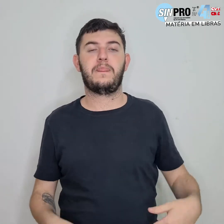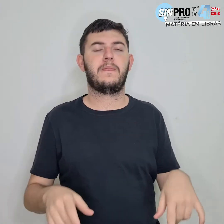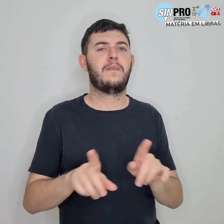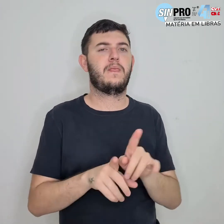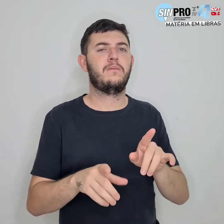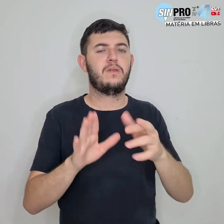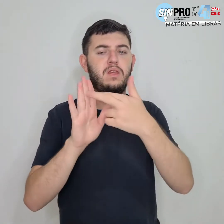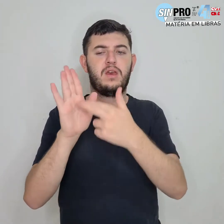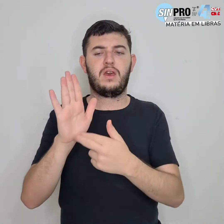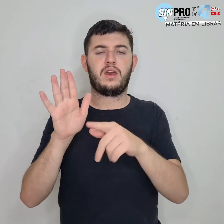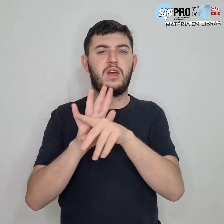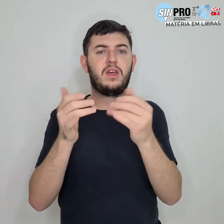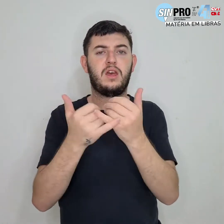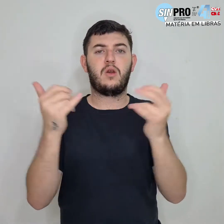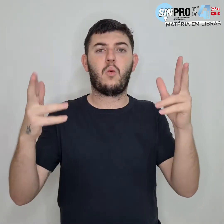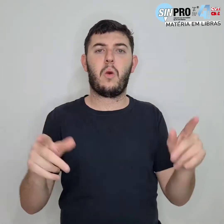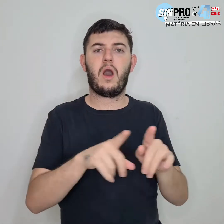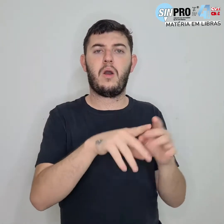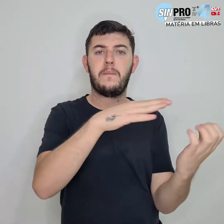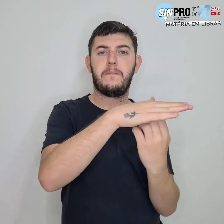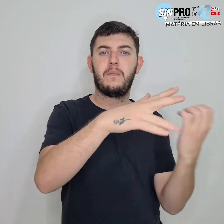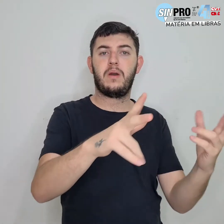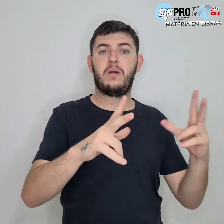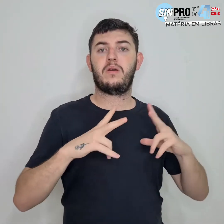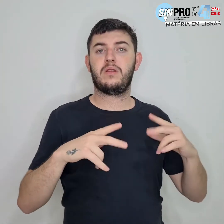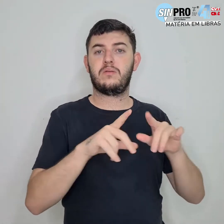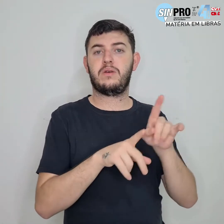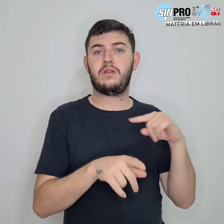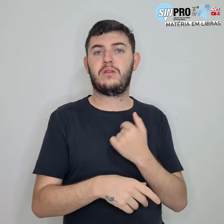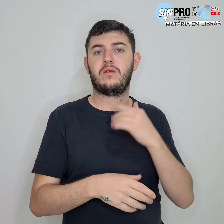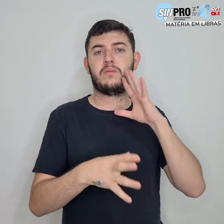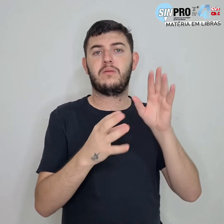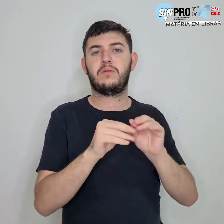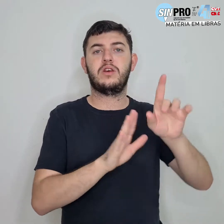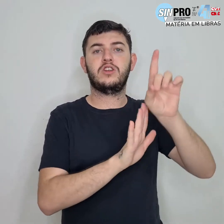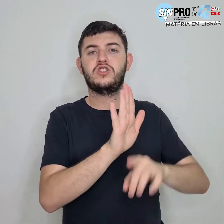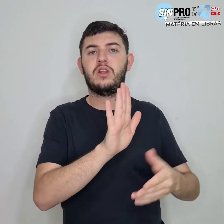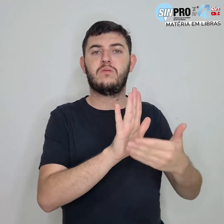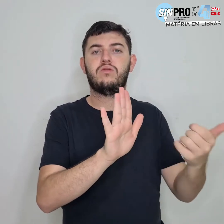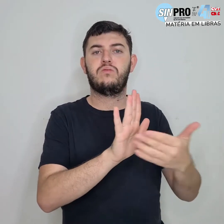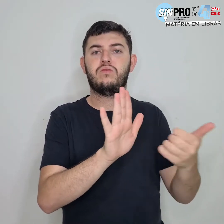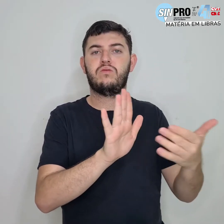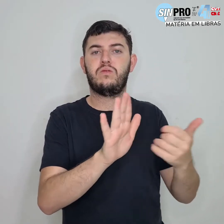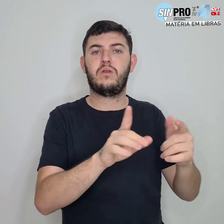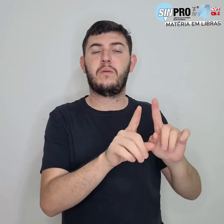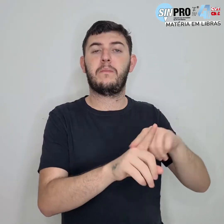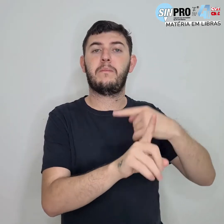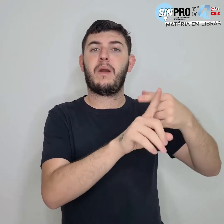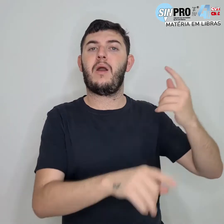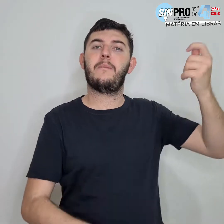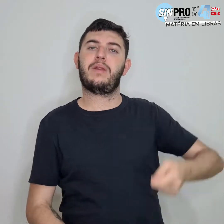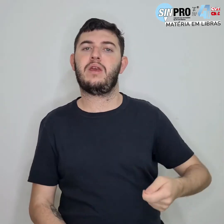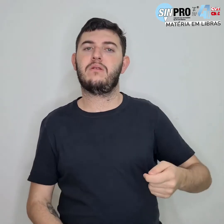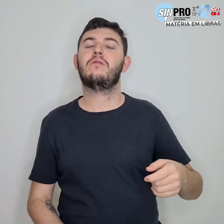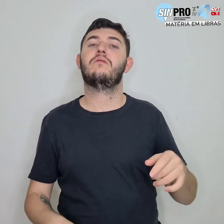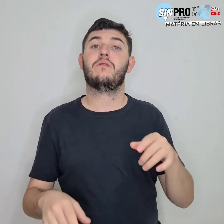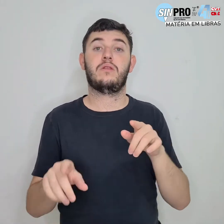setor privado, com cada vez menos direitos e mais obrigações. Além disso, ele institui a